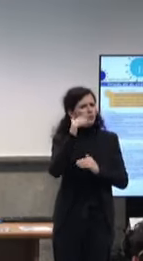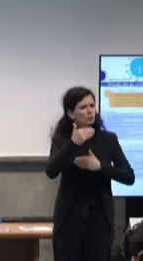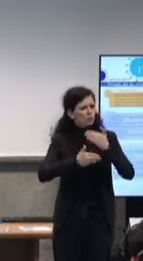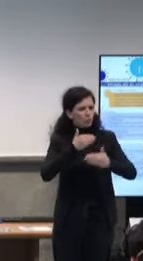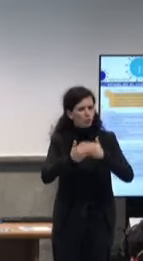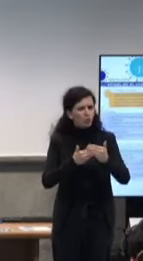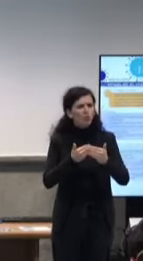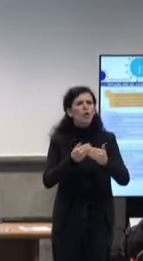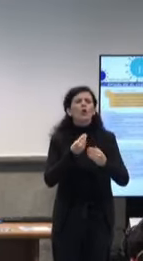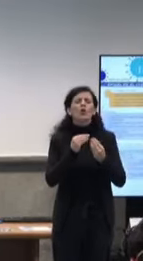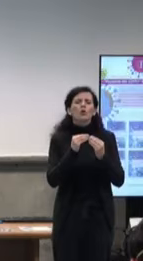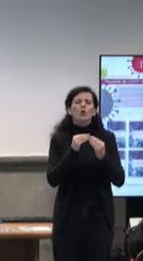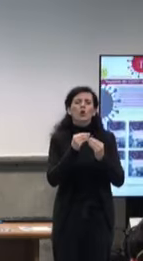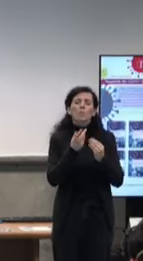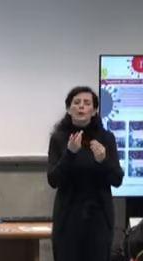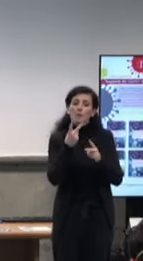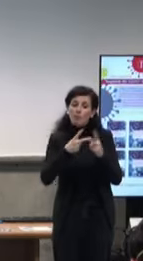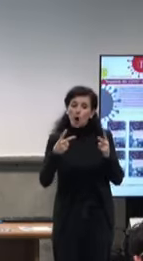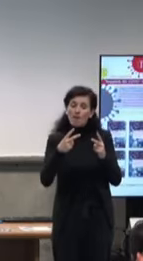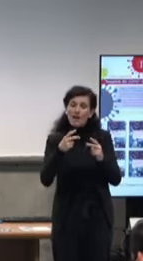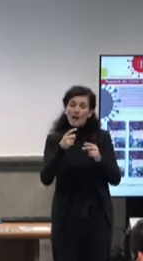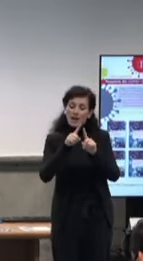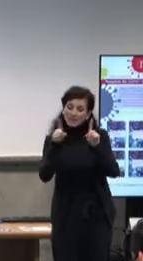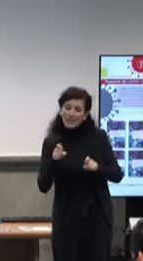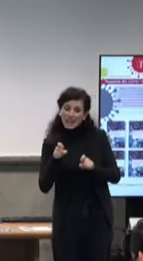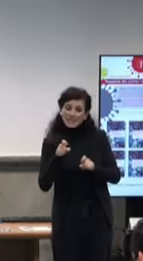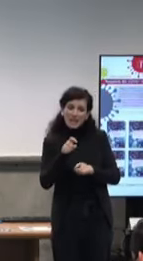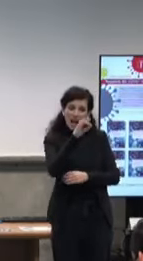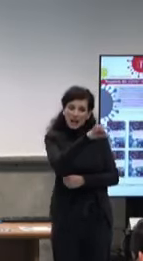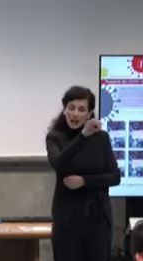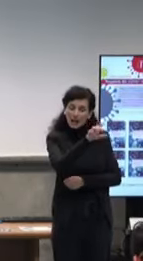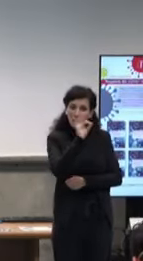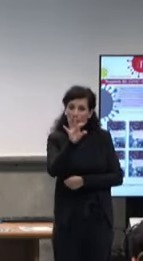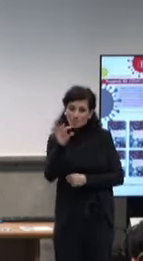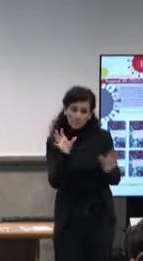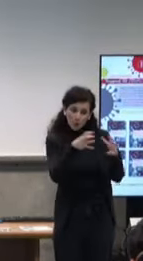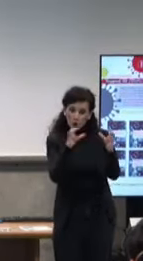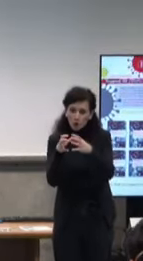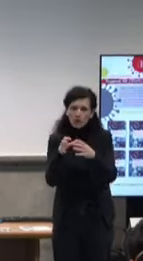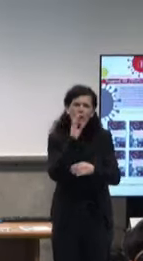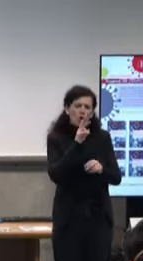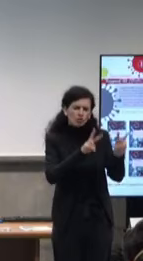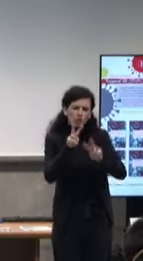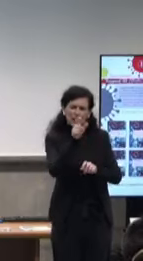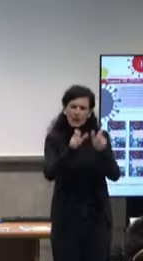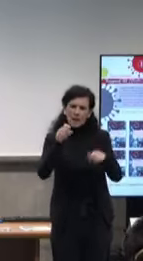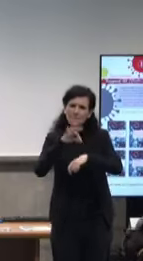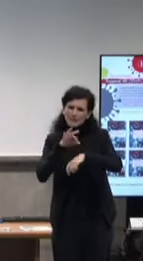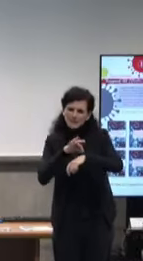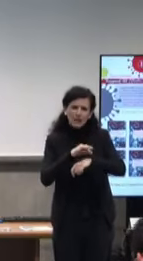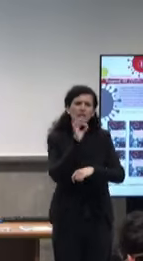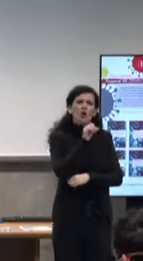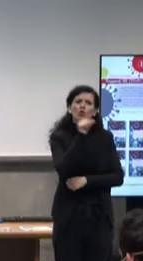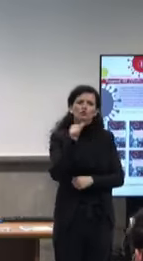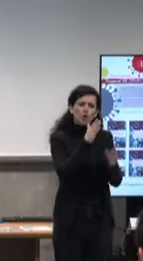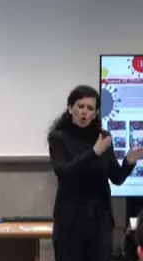le limitazioni test a campione test sugli anticorpi per capire chi è immunizzato tracciamento dei pazienti limitazioni solo a determinate fasce